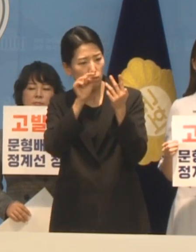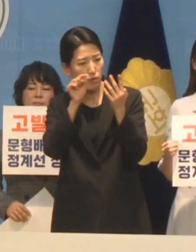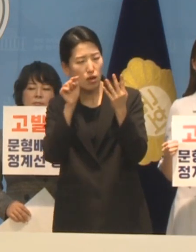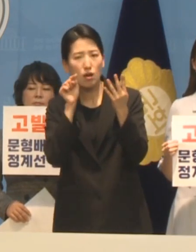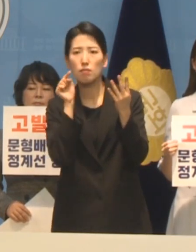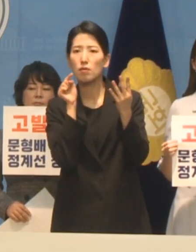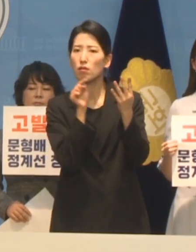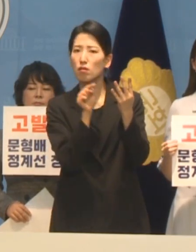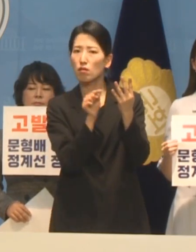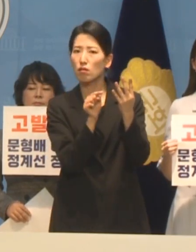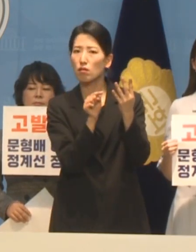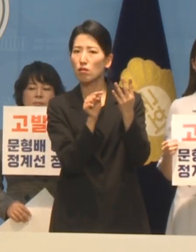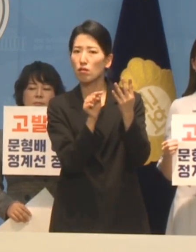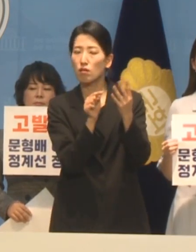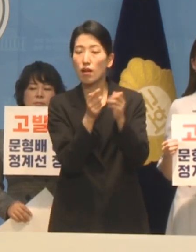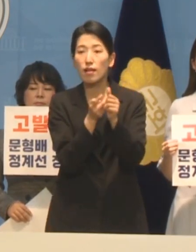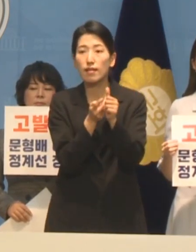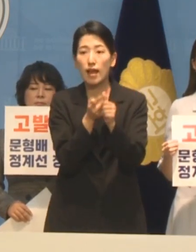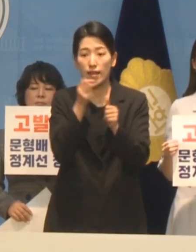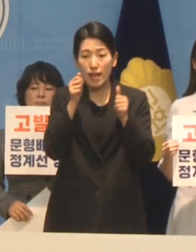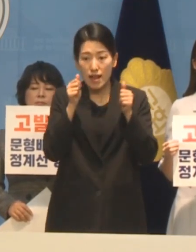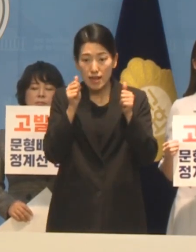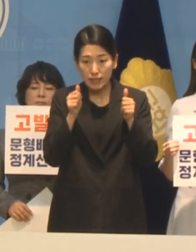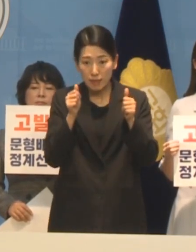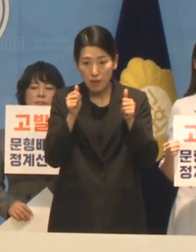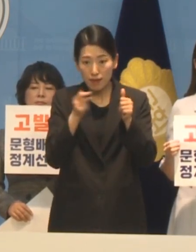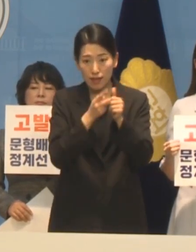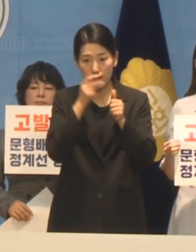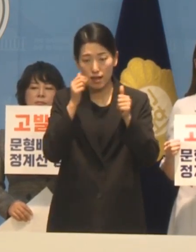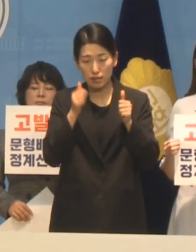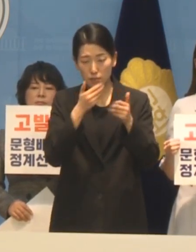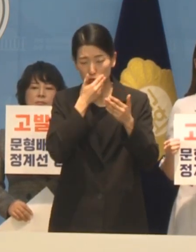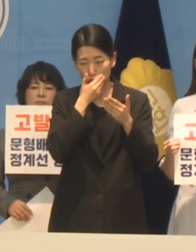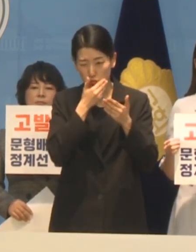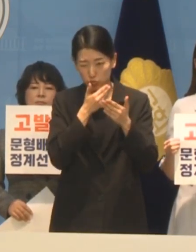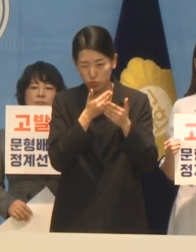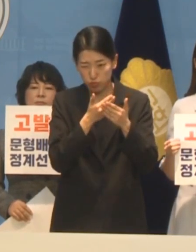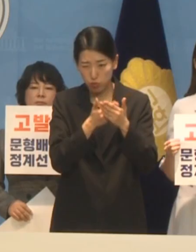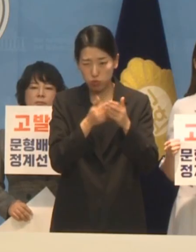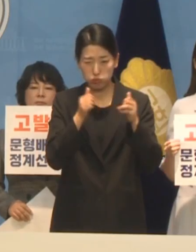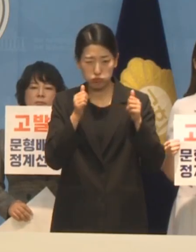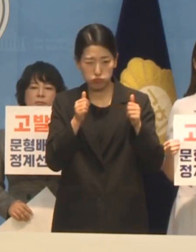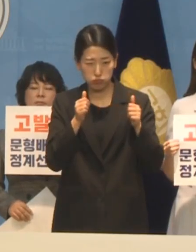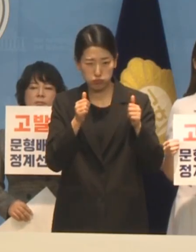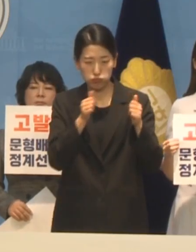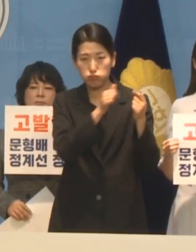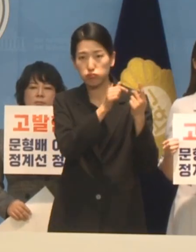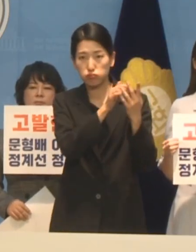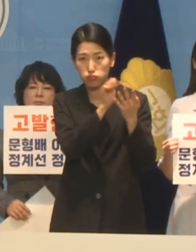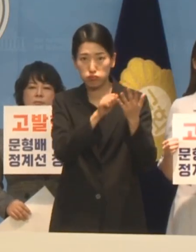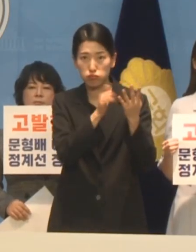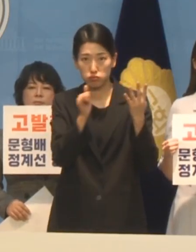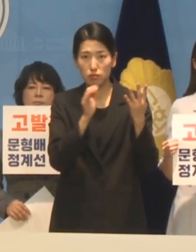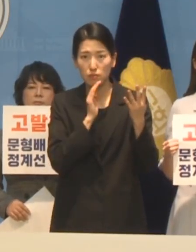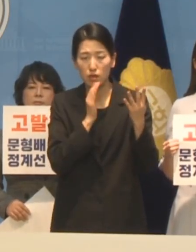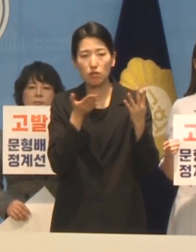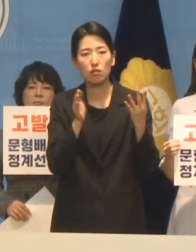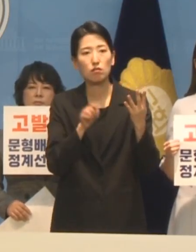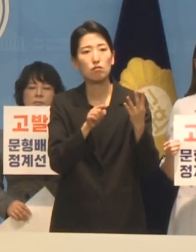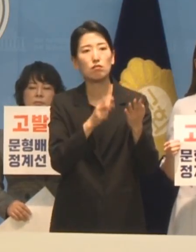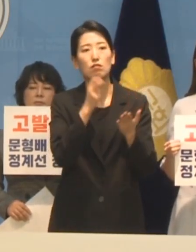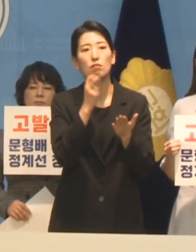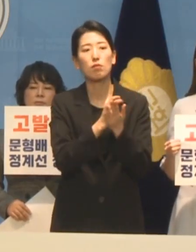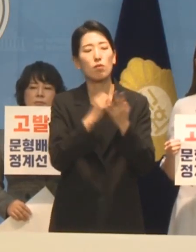가장 중요한 이 탄핵심판을 진행을 하면서 여러 가지 법률 위반한